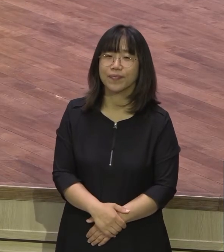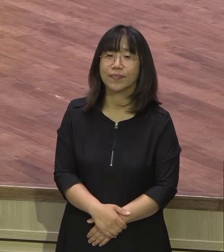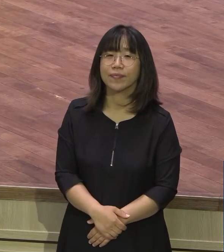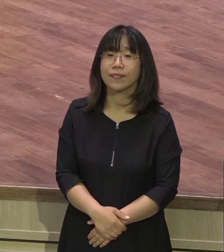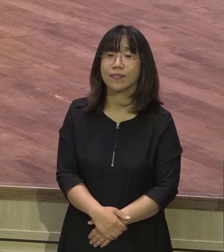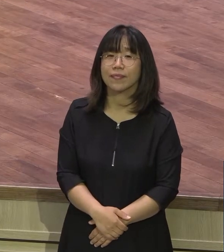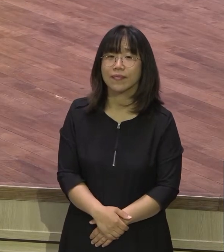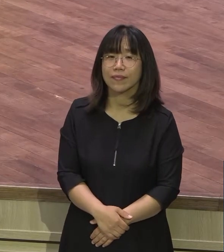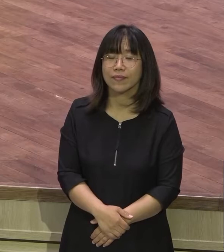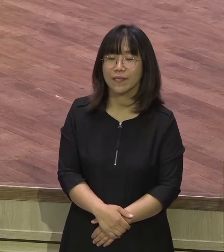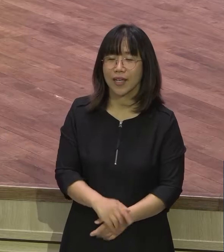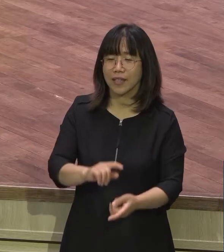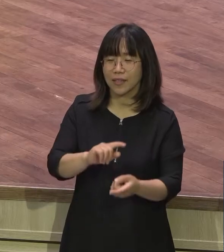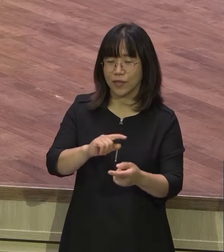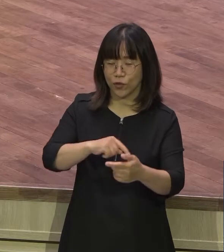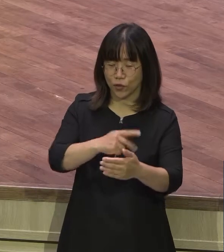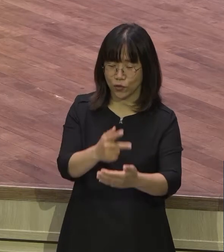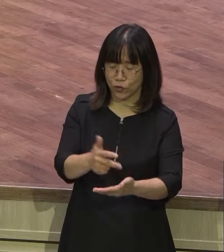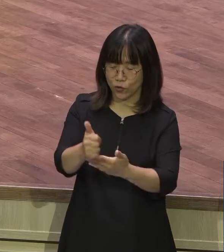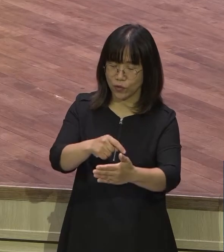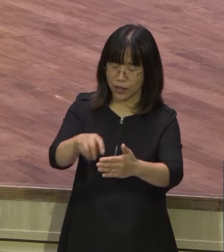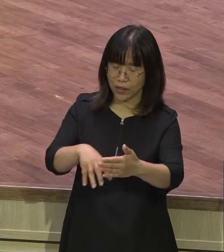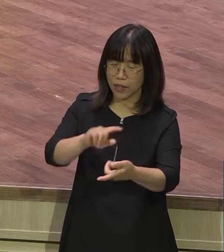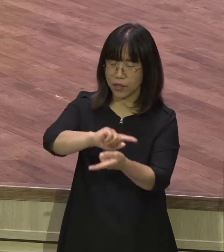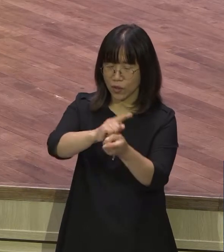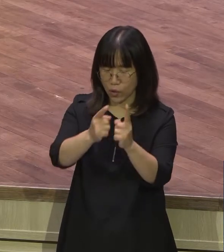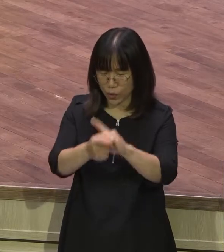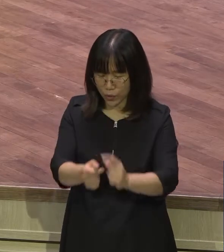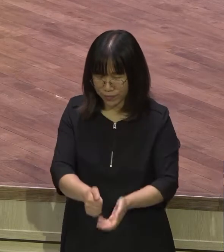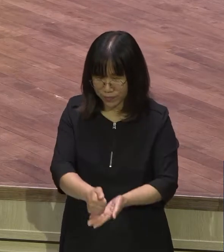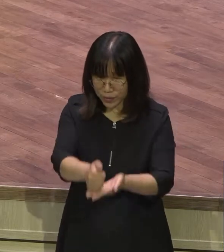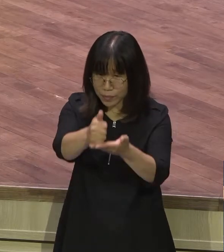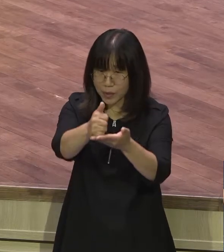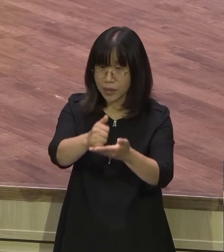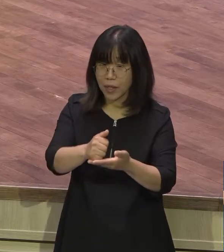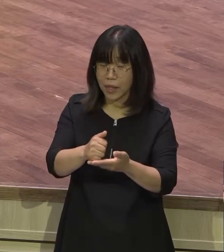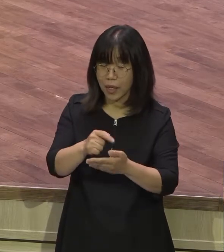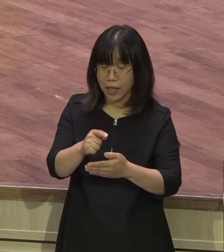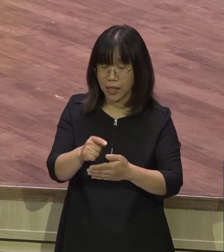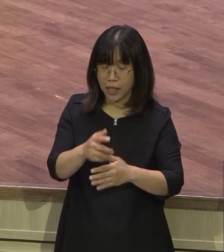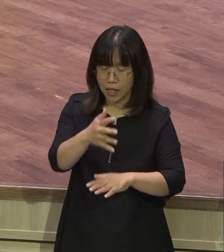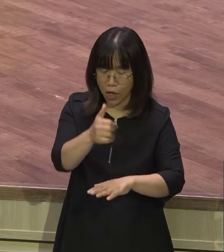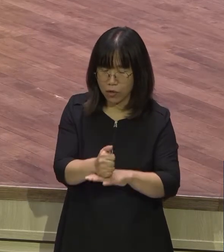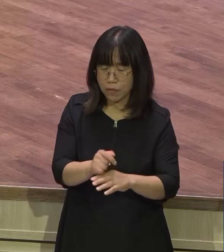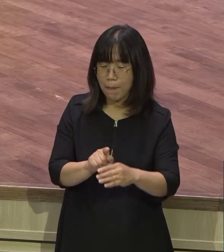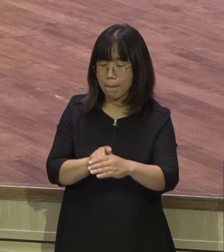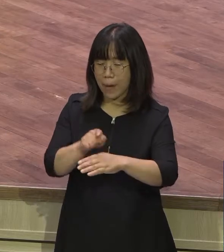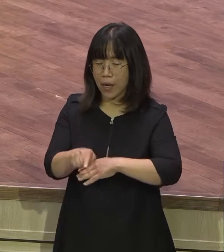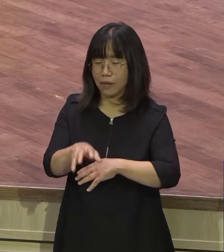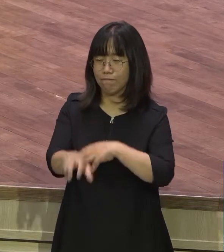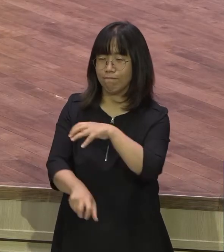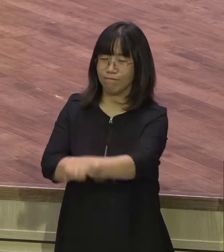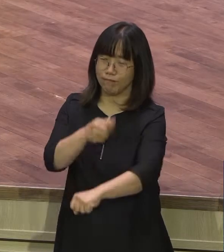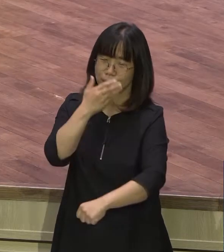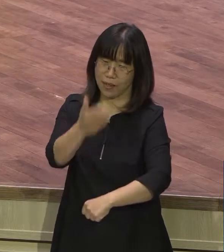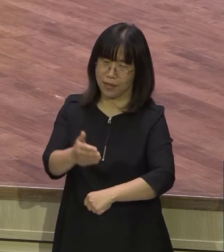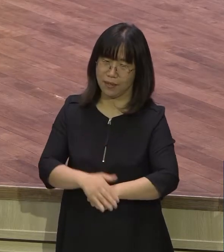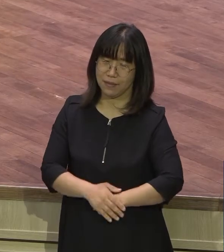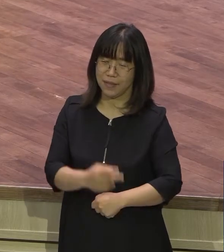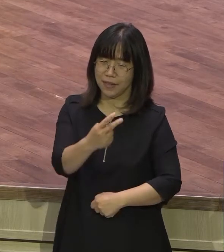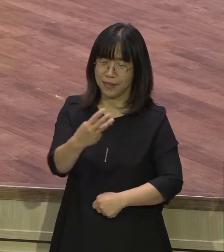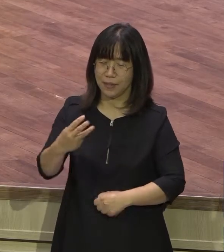서로 주 안에서 다 세워주고 힘을 주고 이래야 교회가 지역을 장악하고 세계보험 이삼질라 살리지 아멘